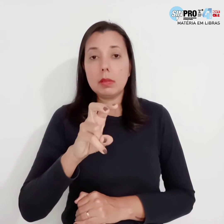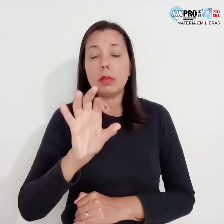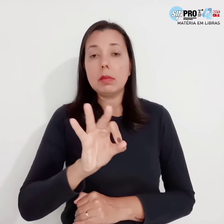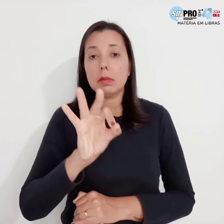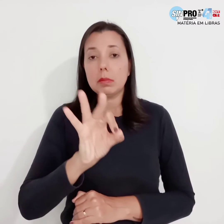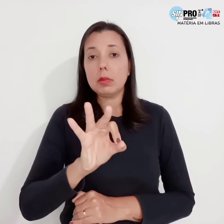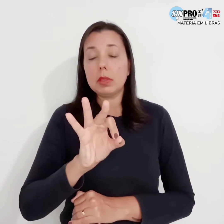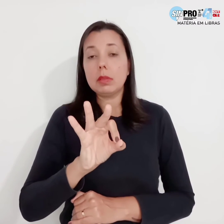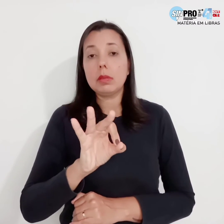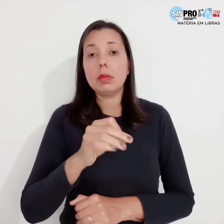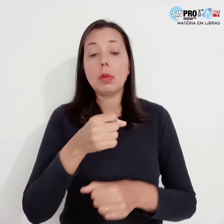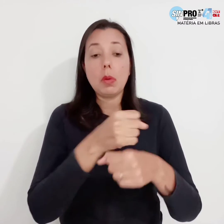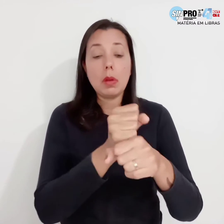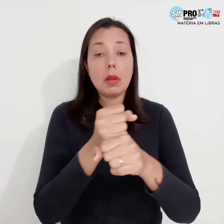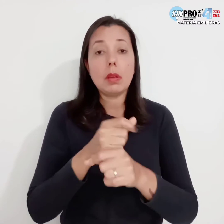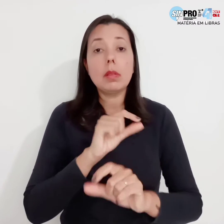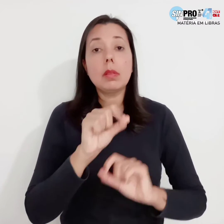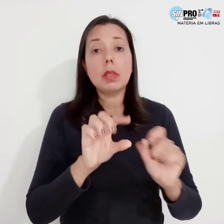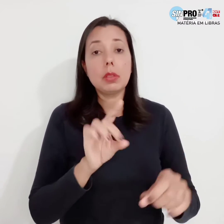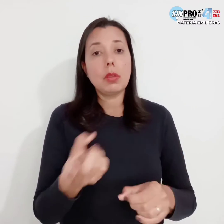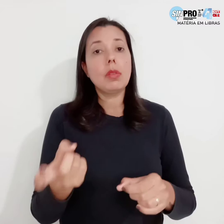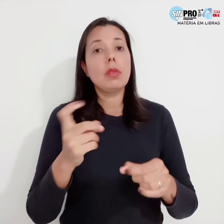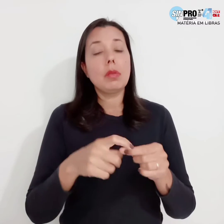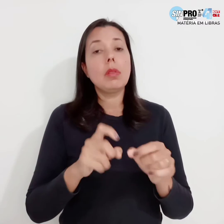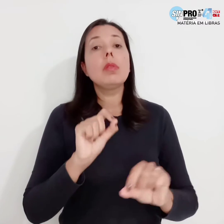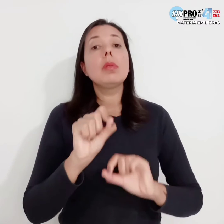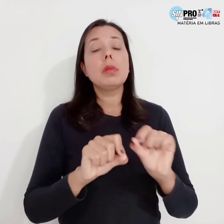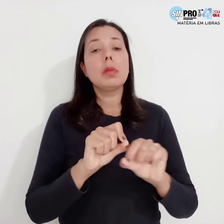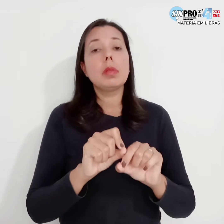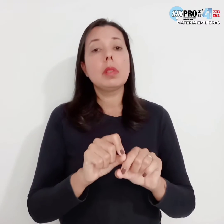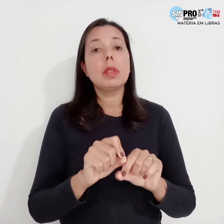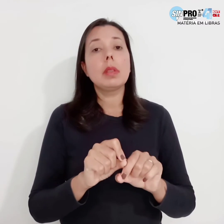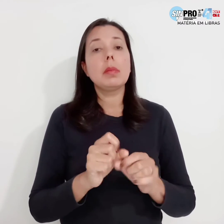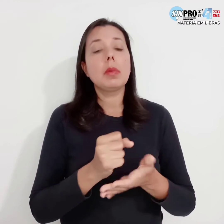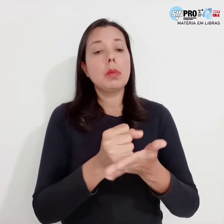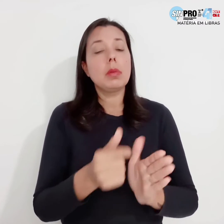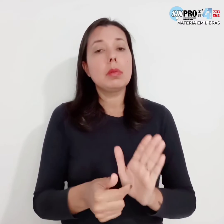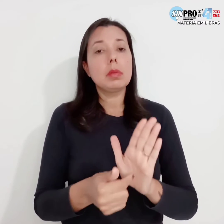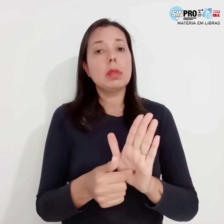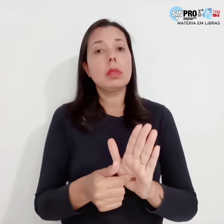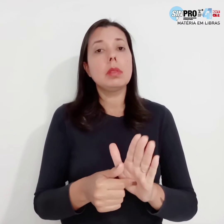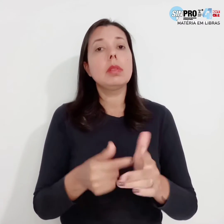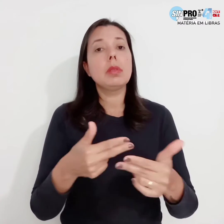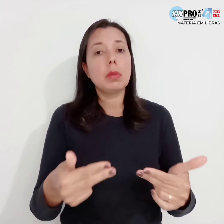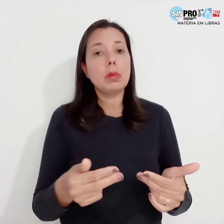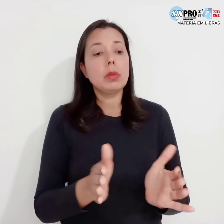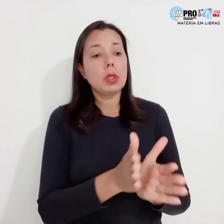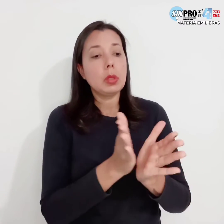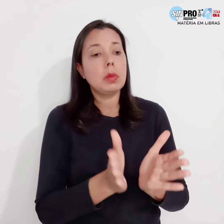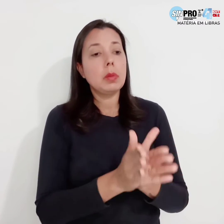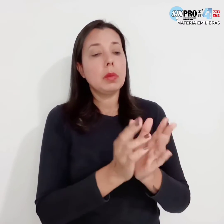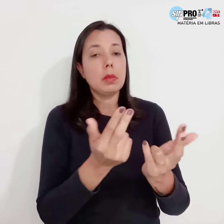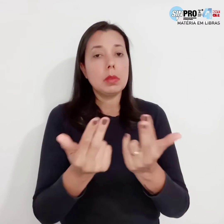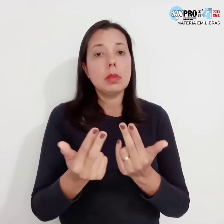2,5% ao ano, só voltaremos a ostentar índices de pobreza semelhantes